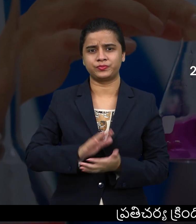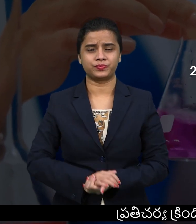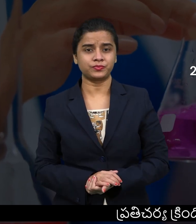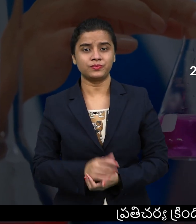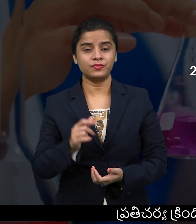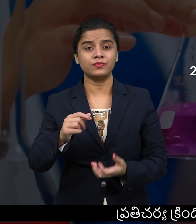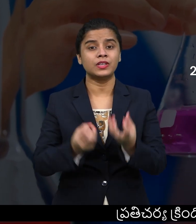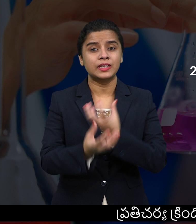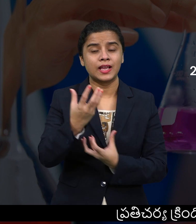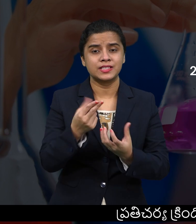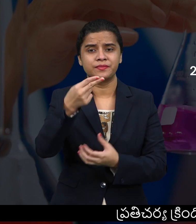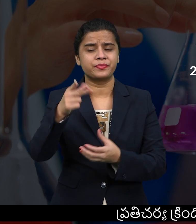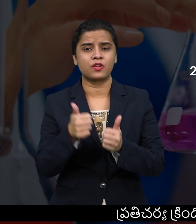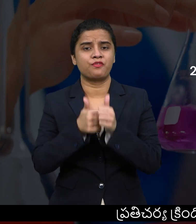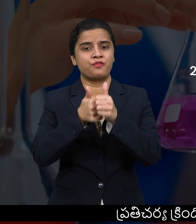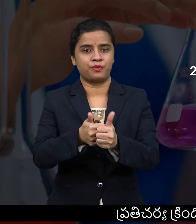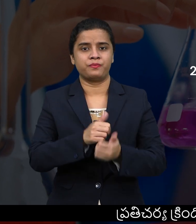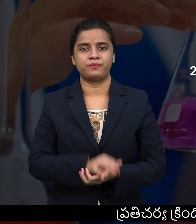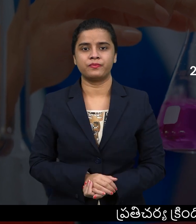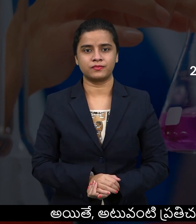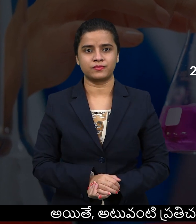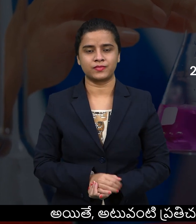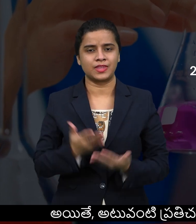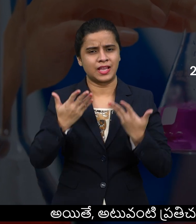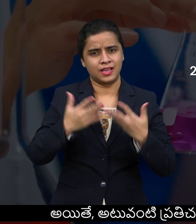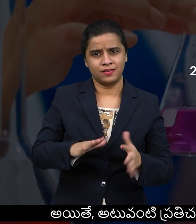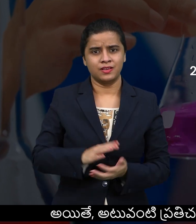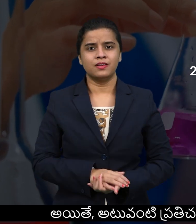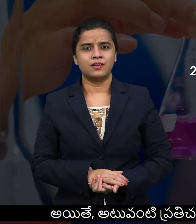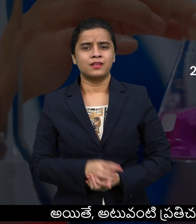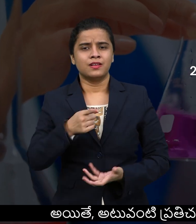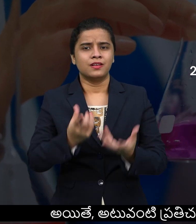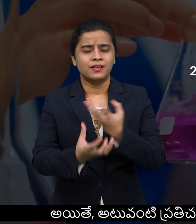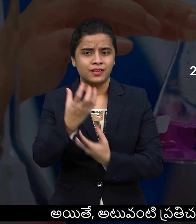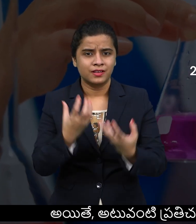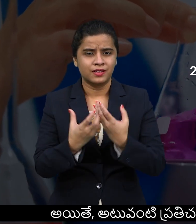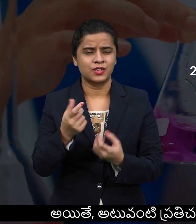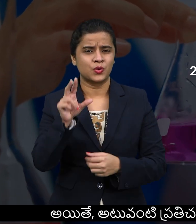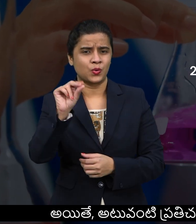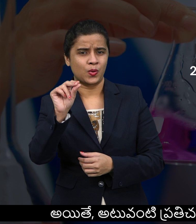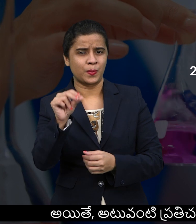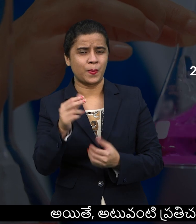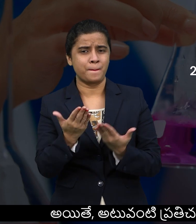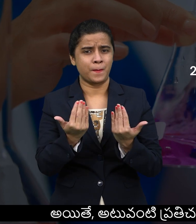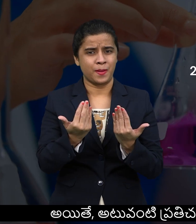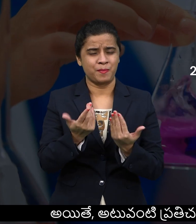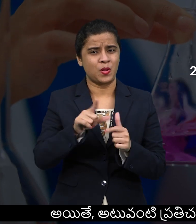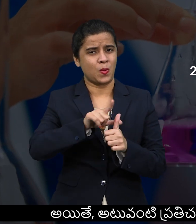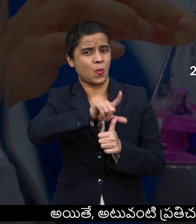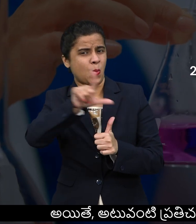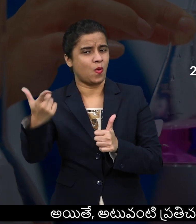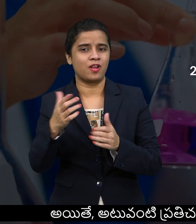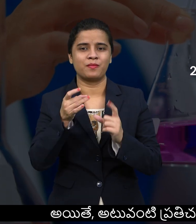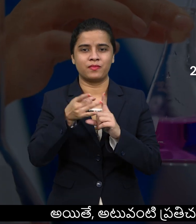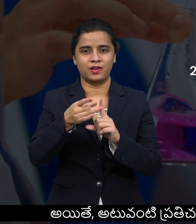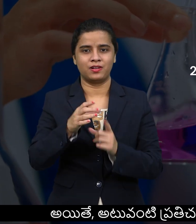ప్రతిచర్య క్రింది విధంగా వ్రాయబడింది. అయితే అటువంటి ప్రతిచర్యలు అన్ని లోహాలతో సాధ్యం